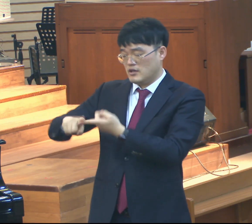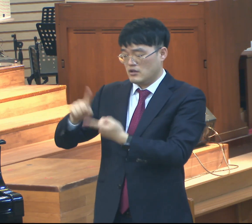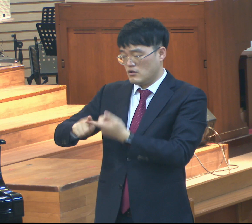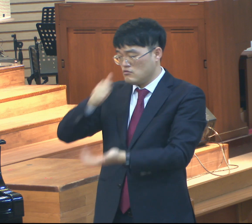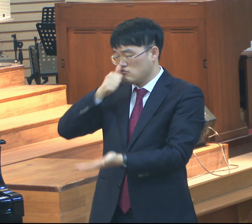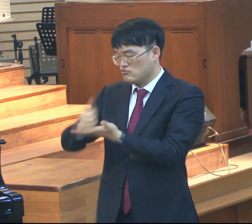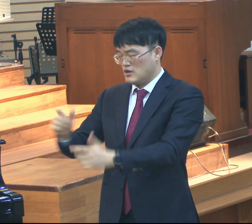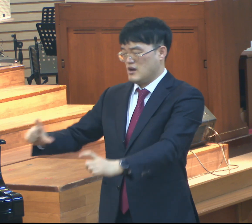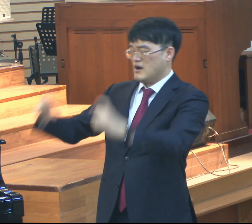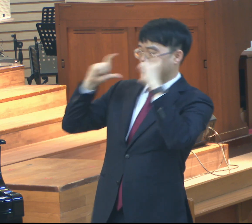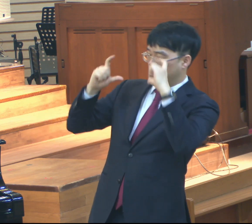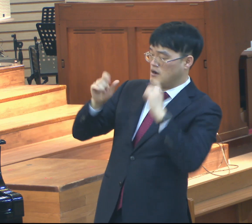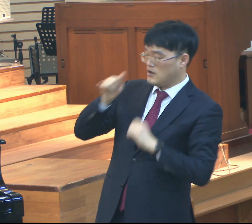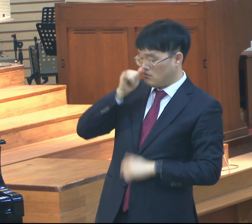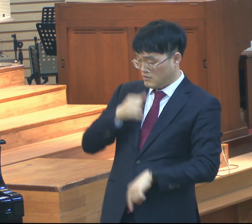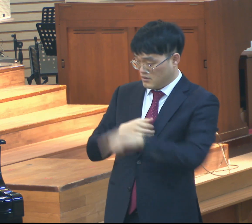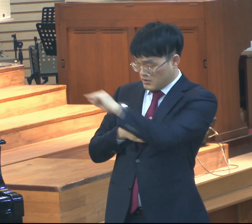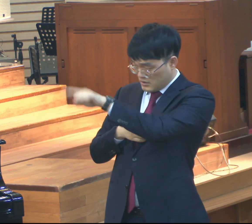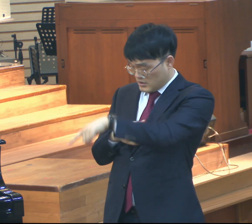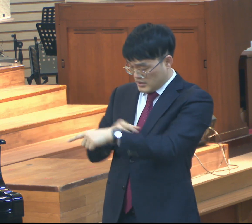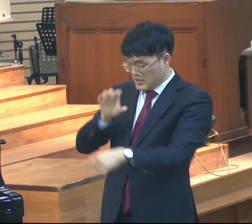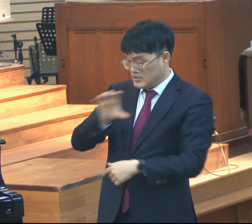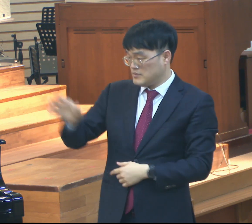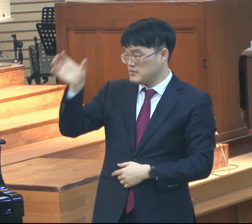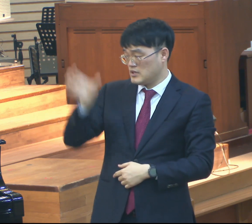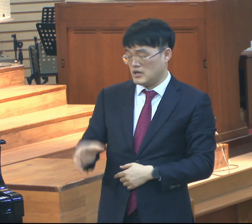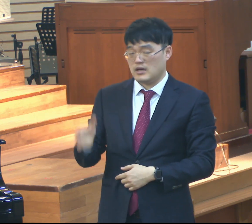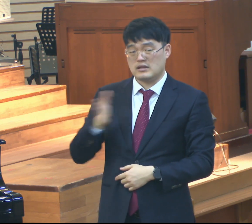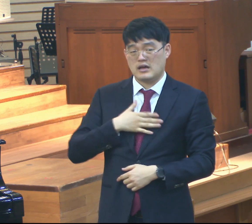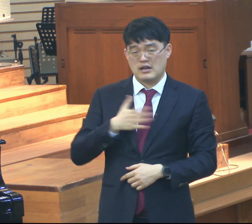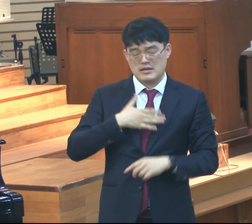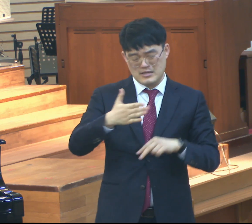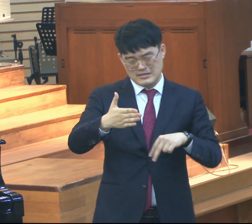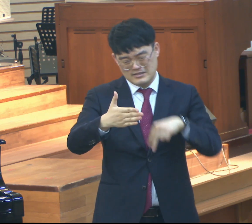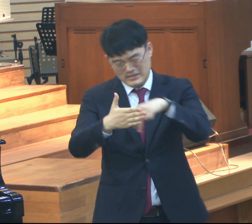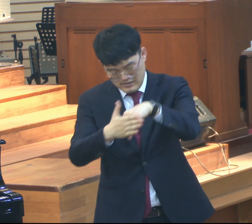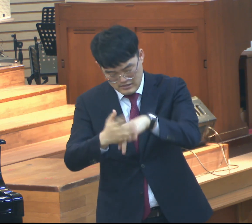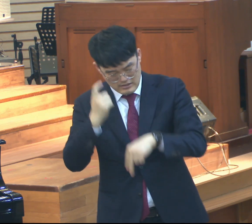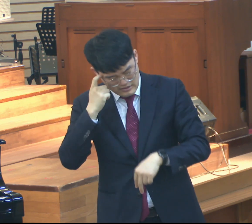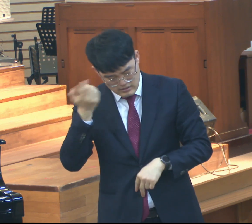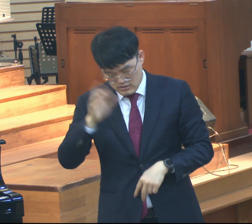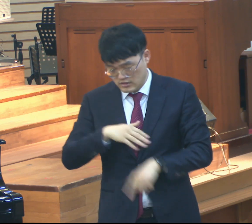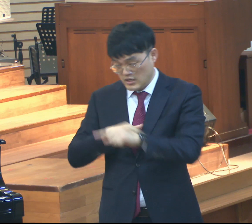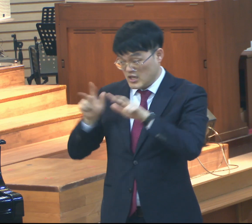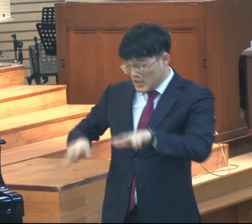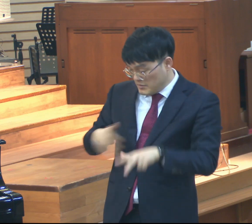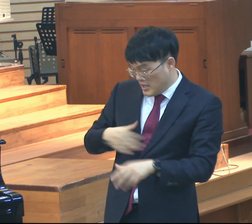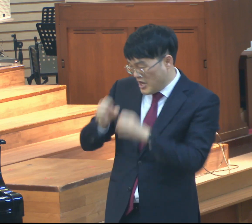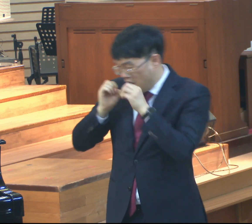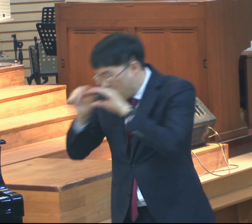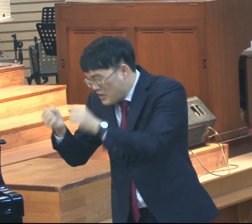내어줄 것이다 라고 생각하셨기에 그들을 지금이라도 전도해야 되겠다 이렇게 생각하지